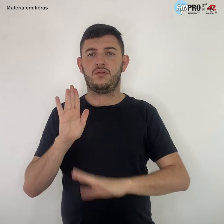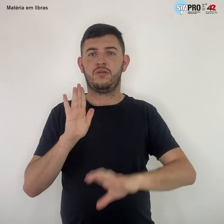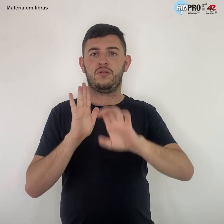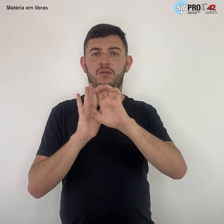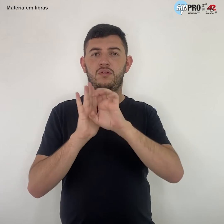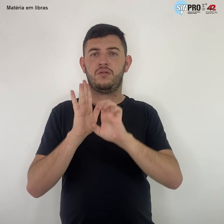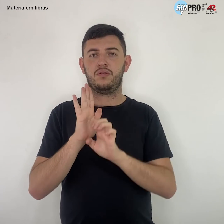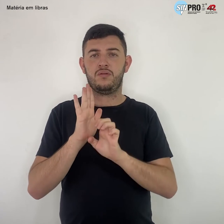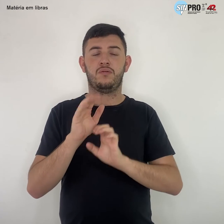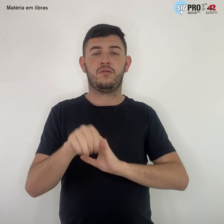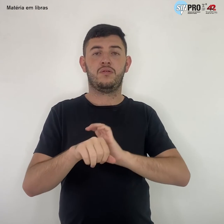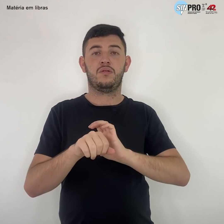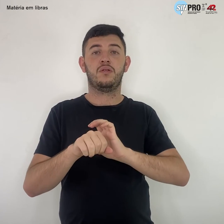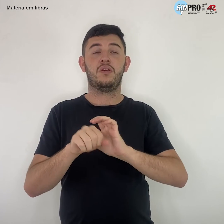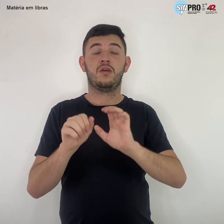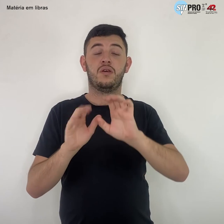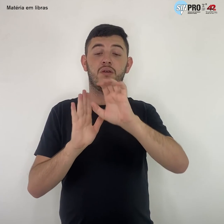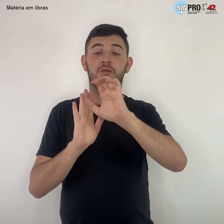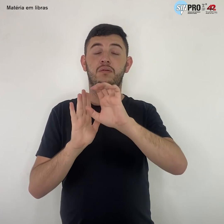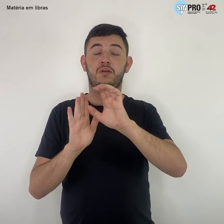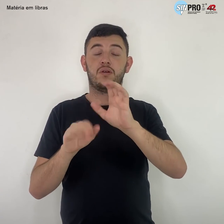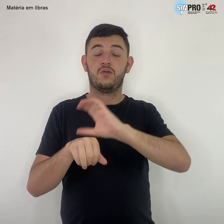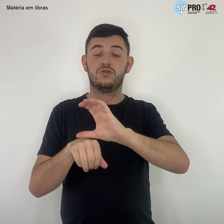número 23/2021, PEC